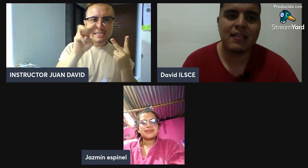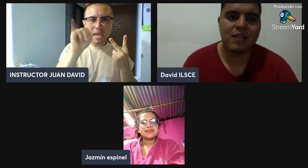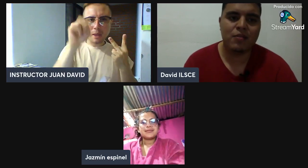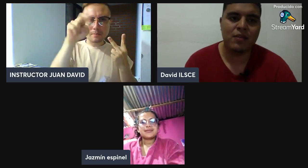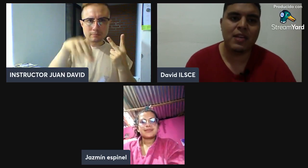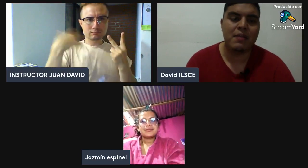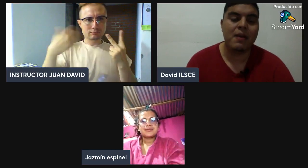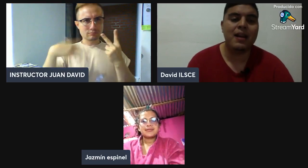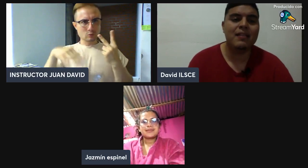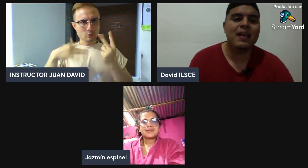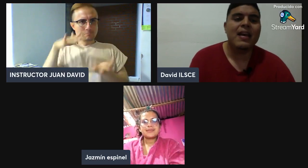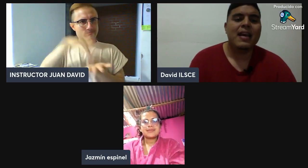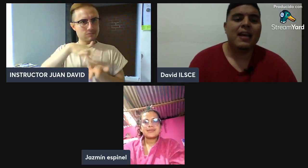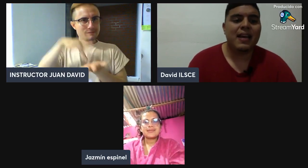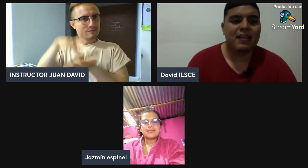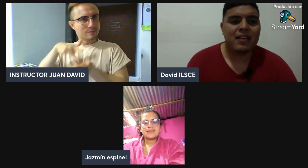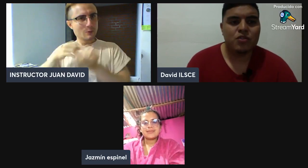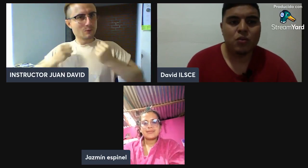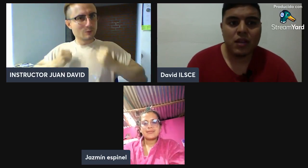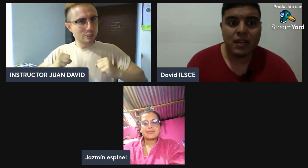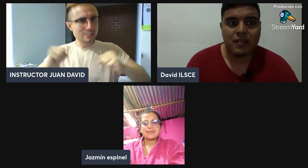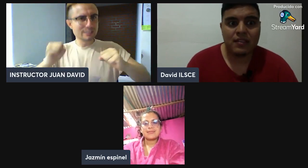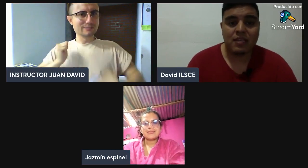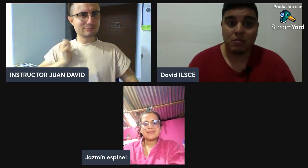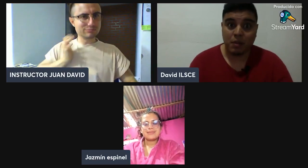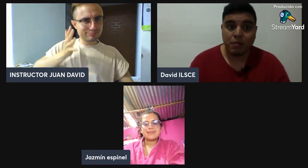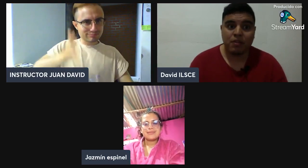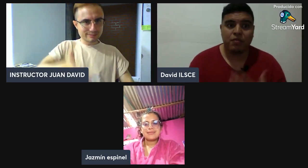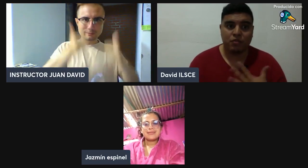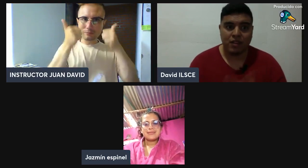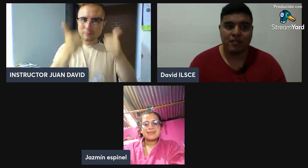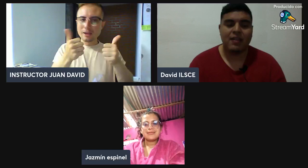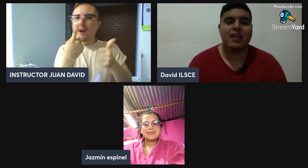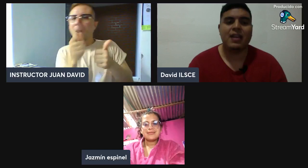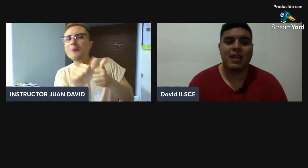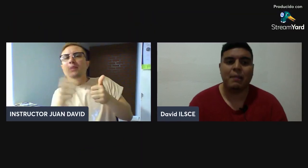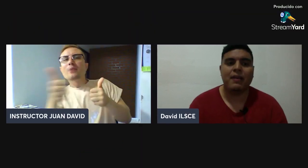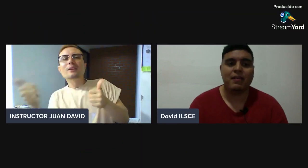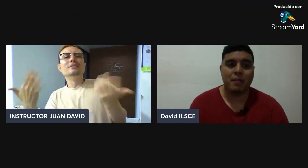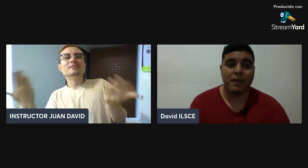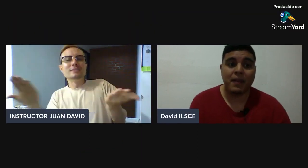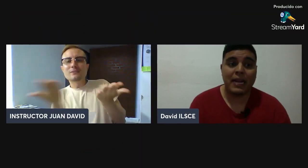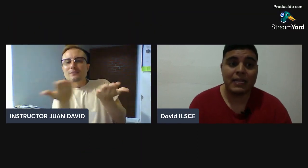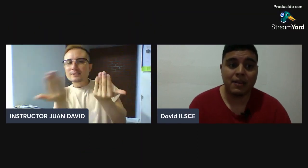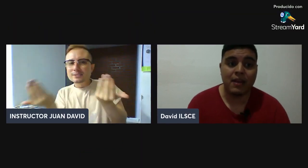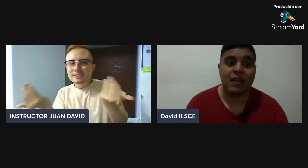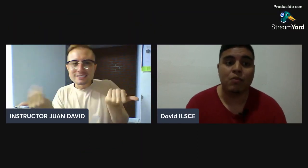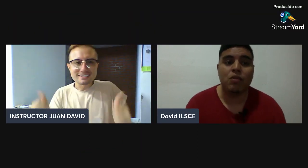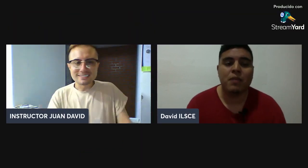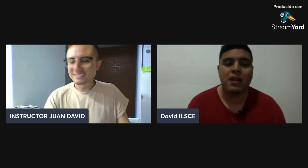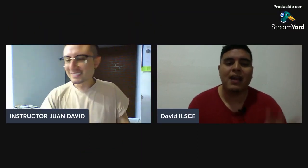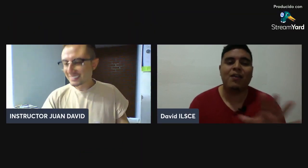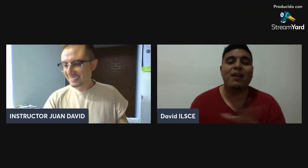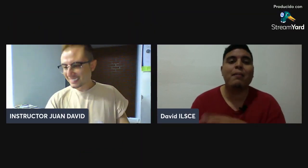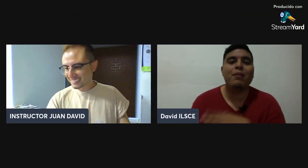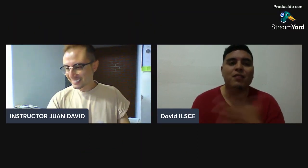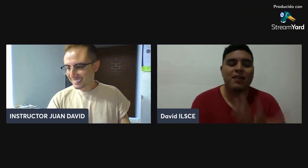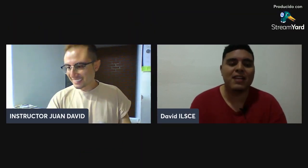descripción de animales. Gracias, Julie, gracias, Yasmín, por esforzarse y participar de la actividad. Muy bien. Ahora vamos a ver quiénes